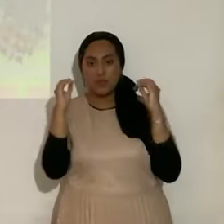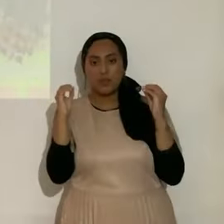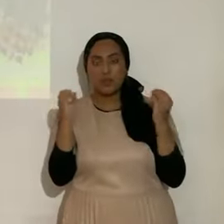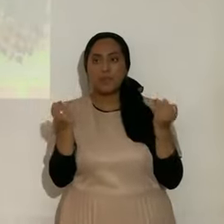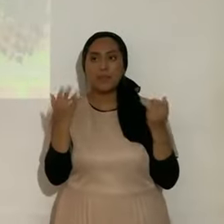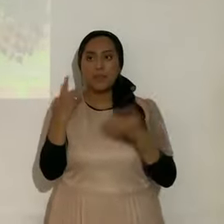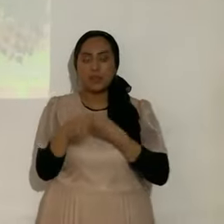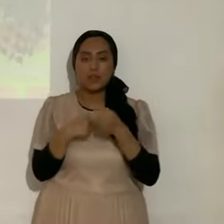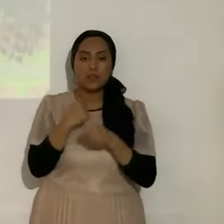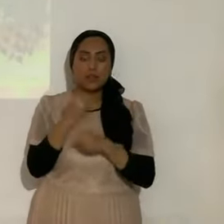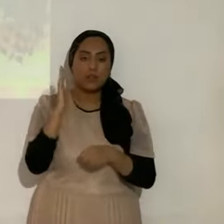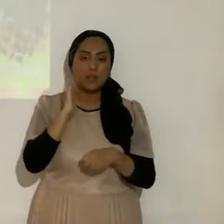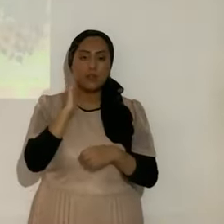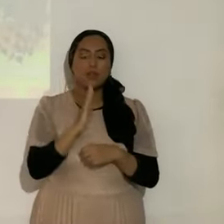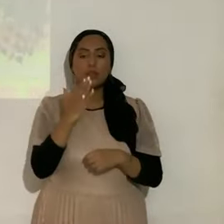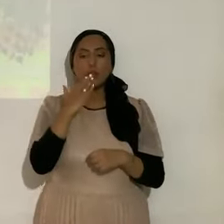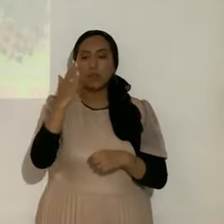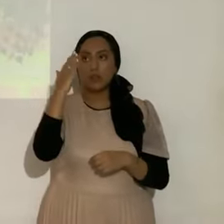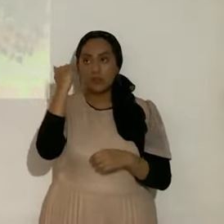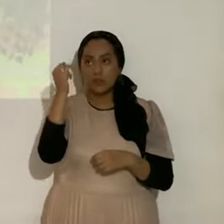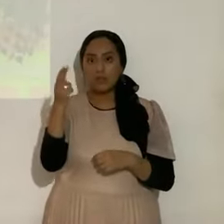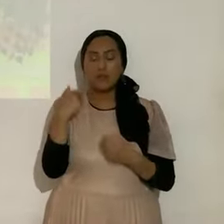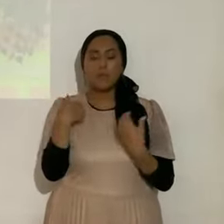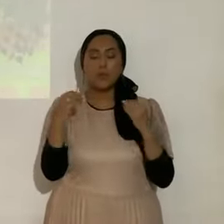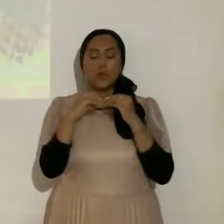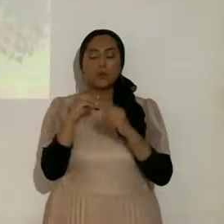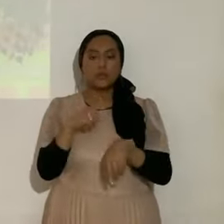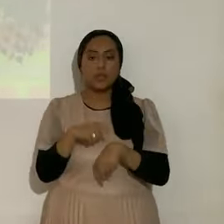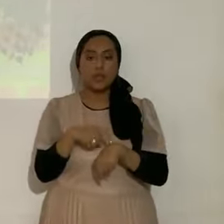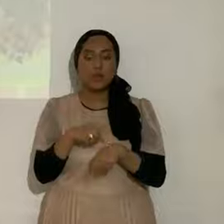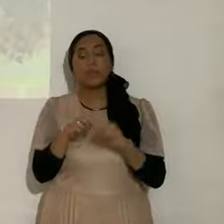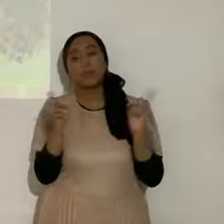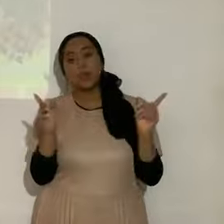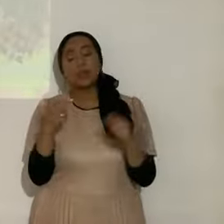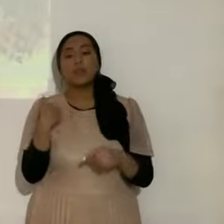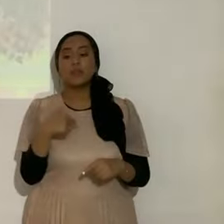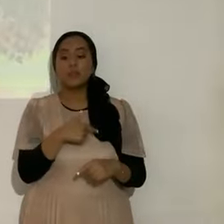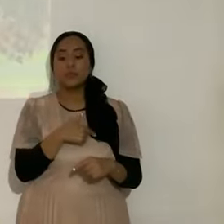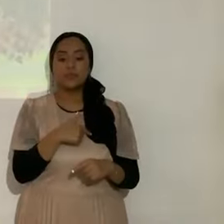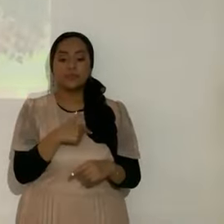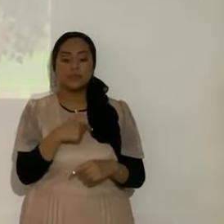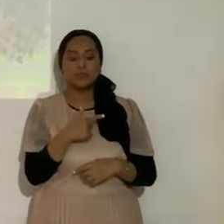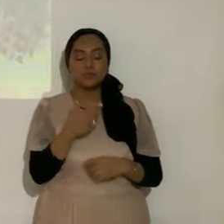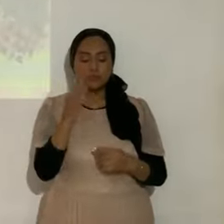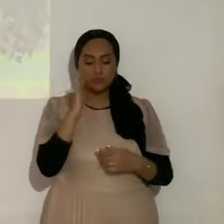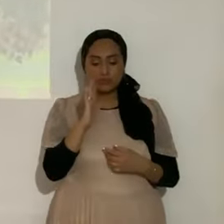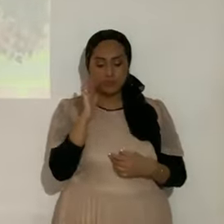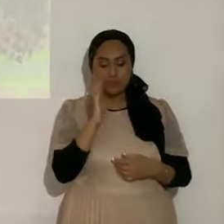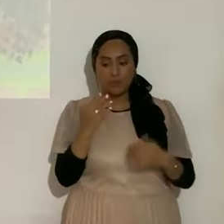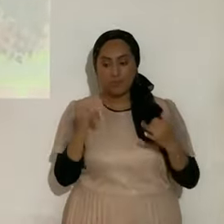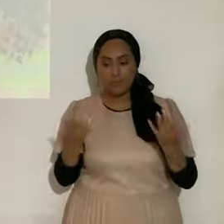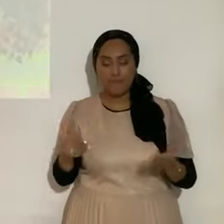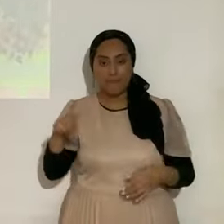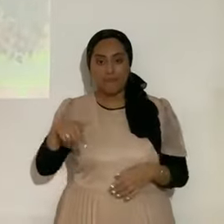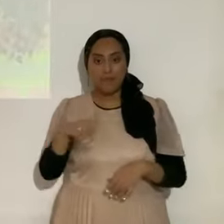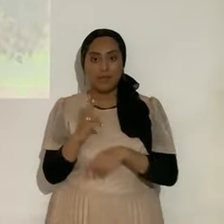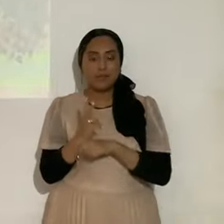hace muchos años. La gloria es para el Eterno, tenemos más tiempo. Sin embargo, nosotros cuando estábamos todavía aquí en la